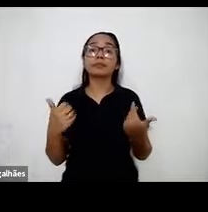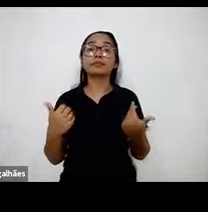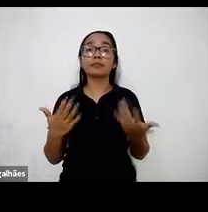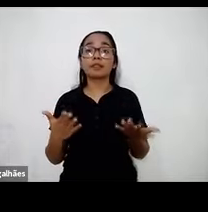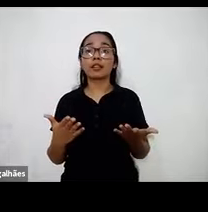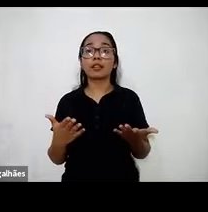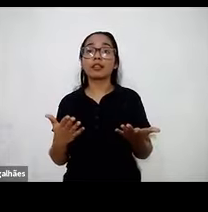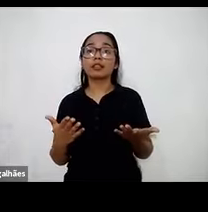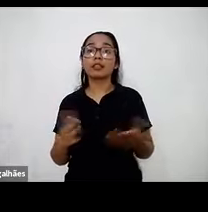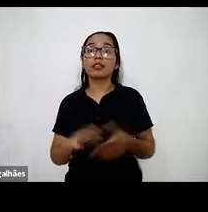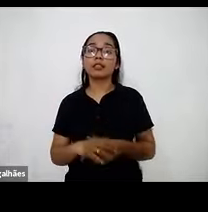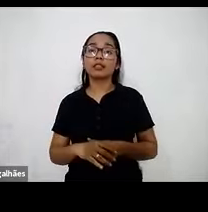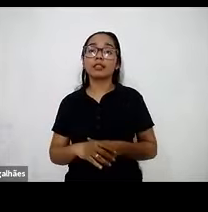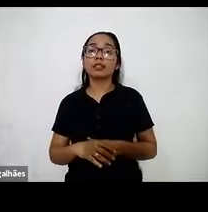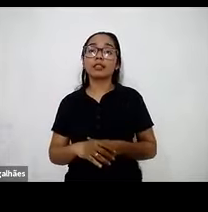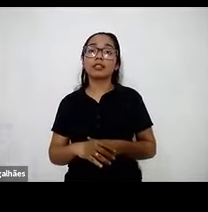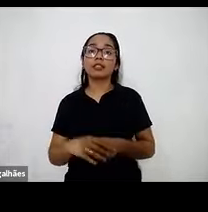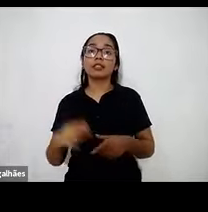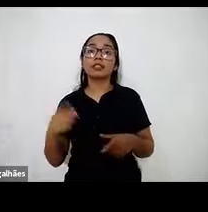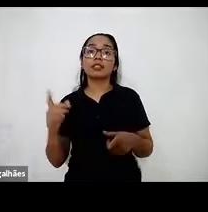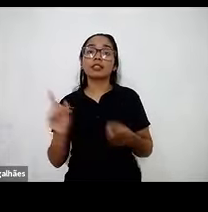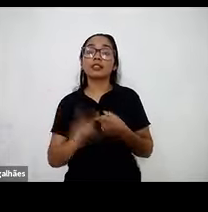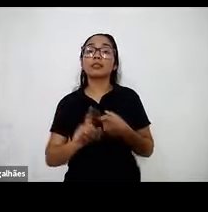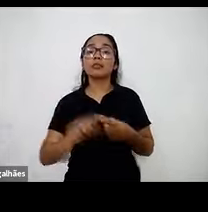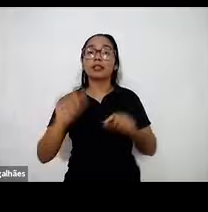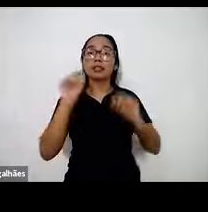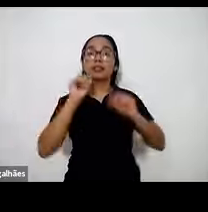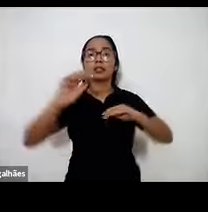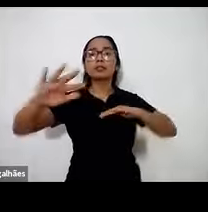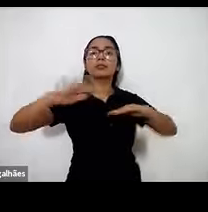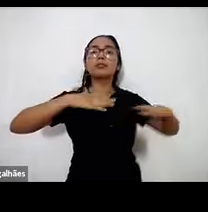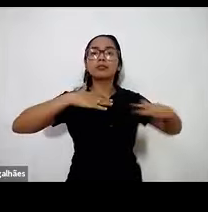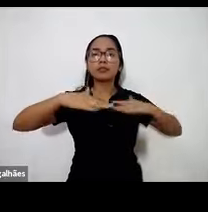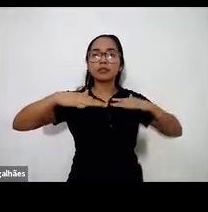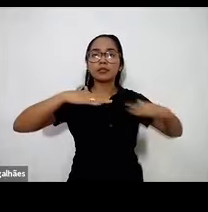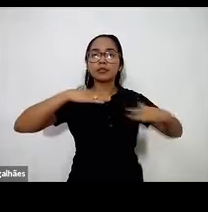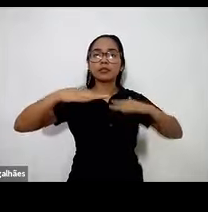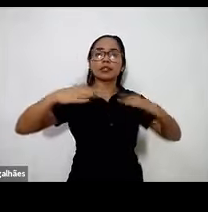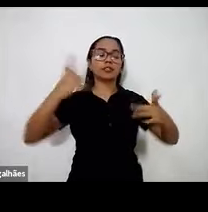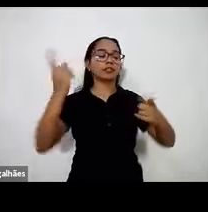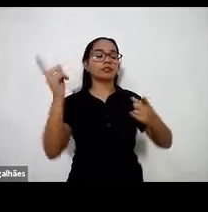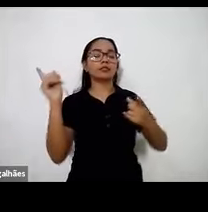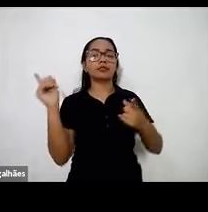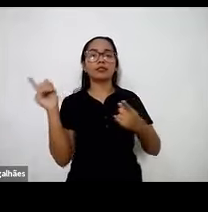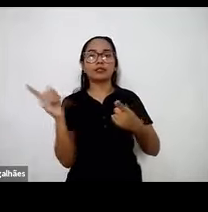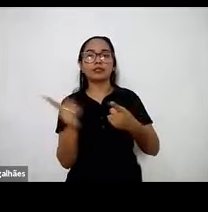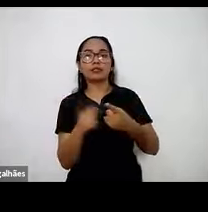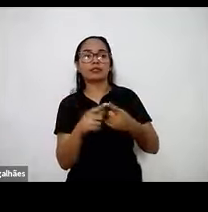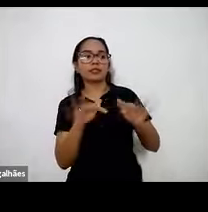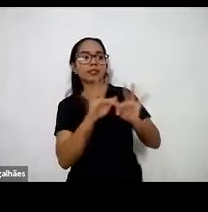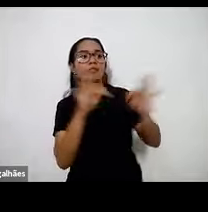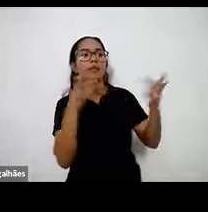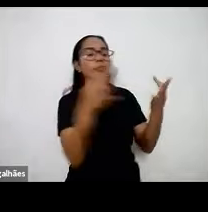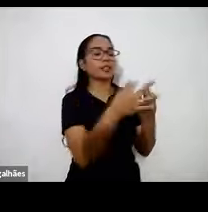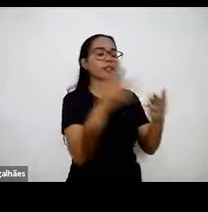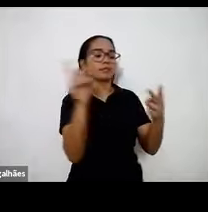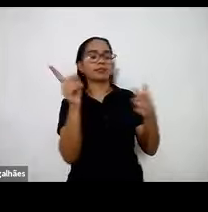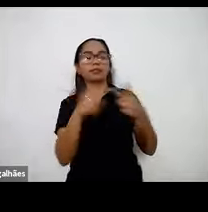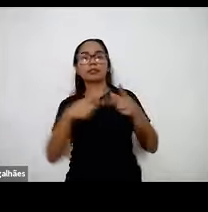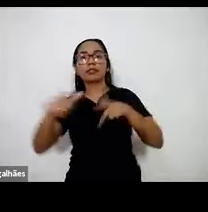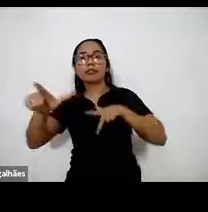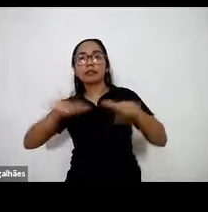dos movimentos de encontros que nós realizamos com os usuários, com os familiares, com os trabalhadores, através de eventos que a